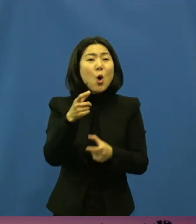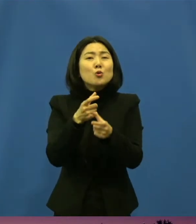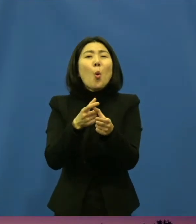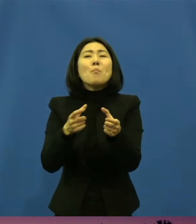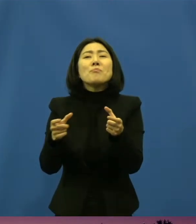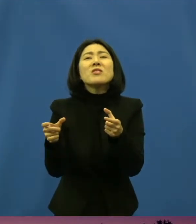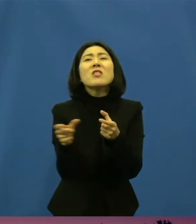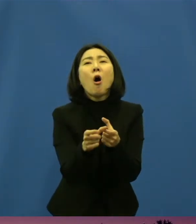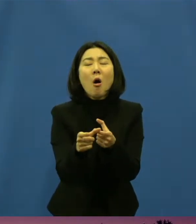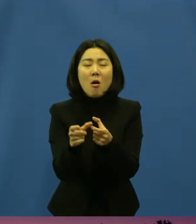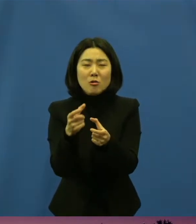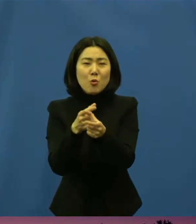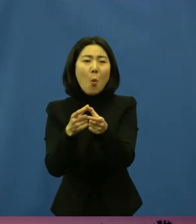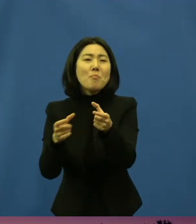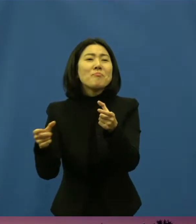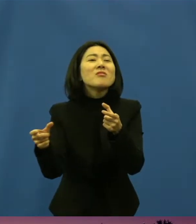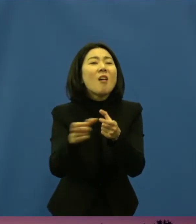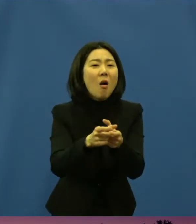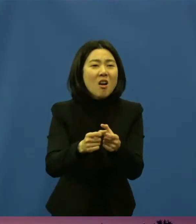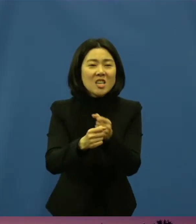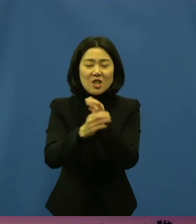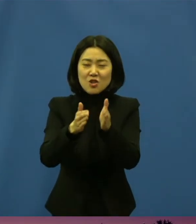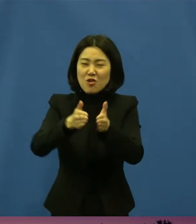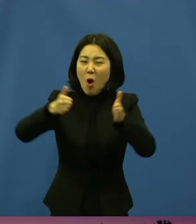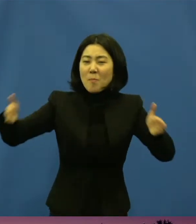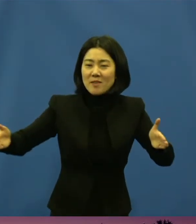더 멋있게.